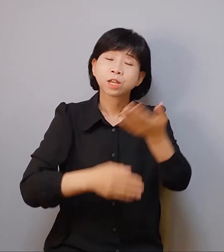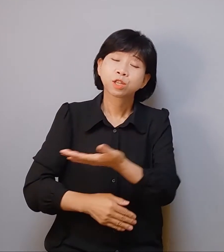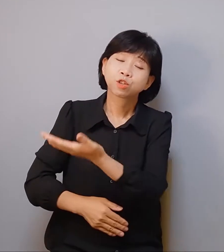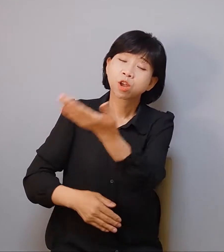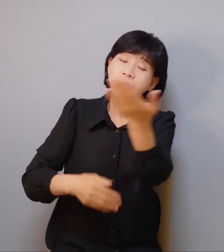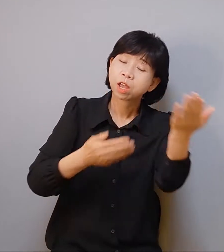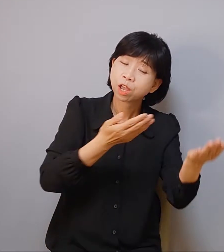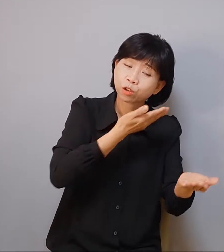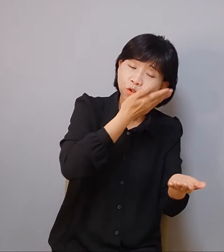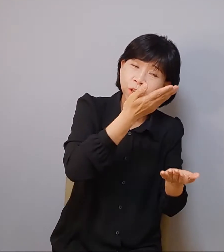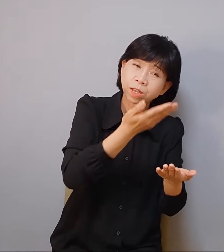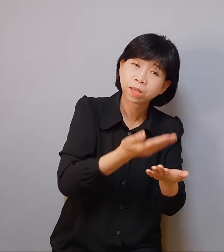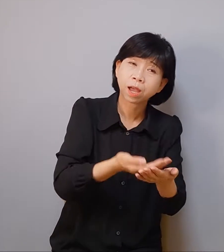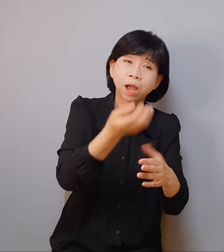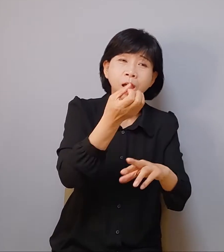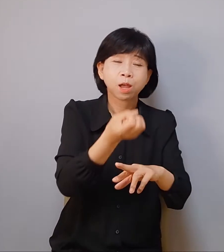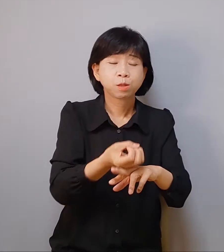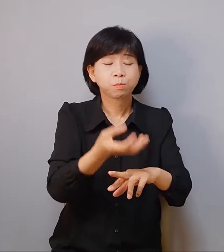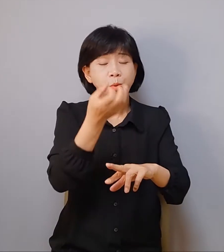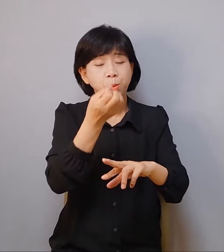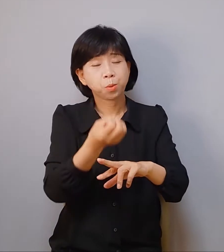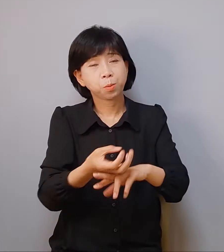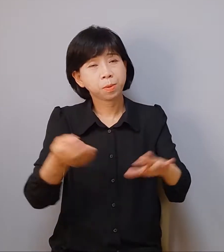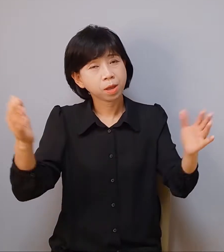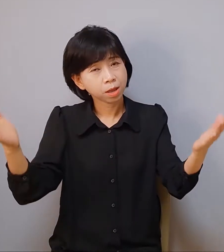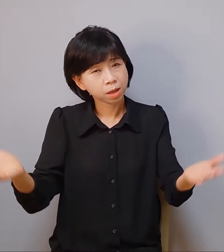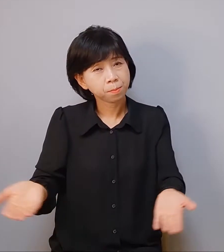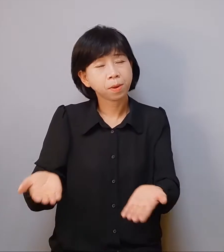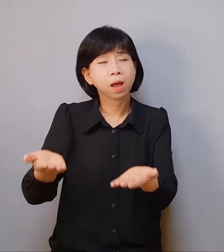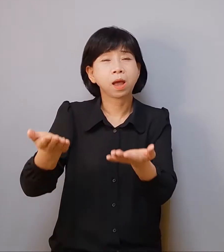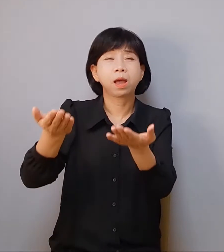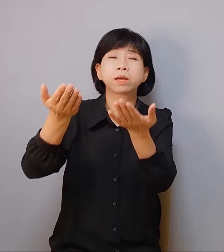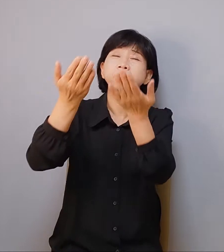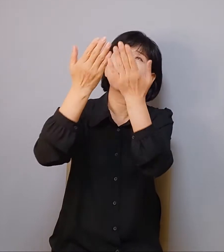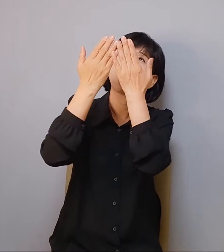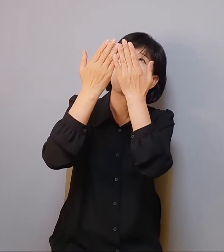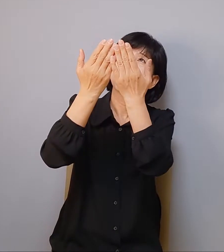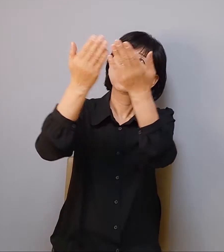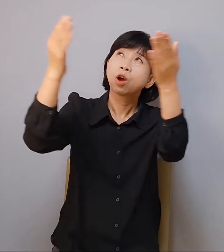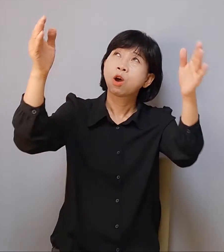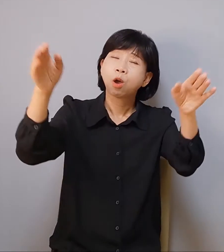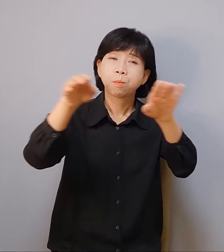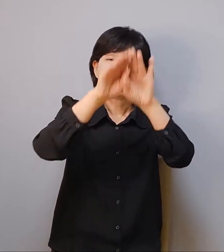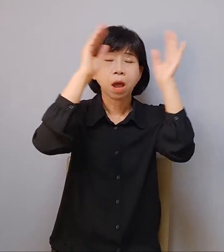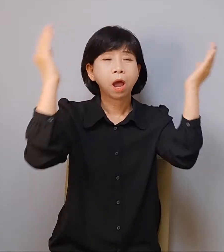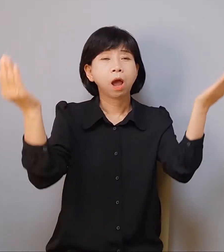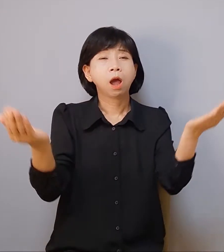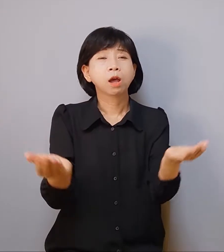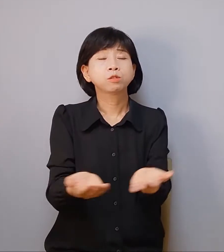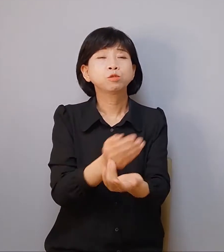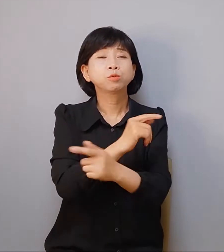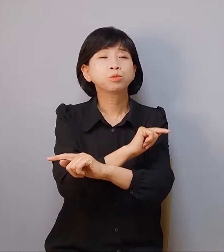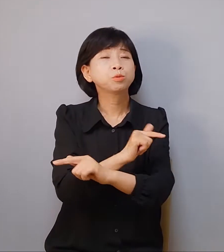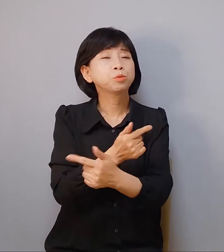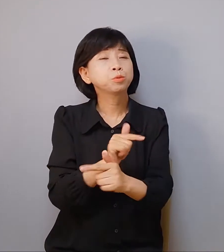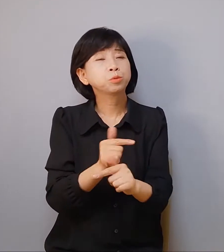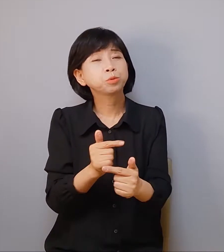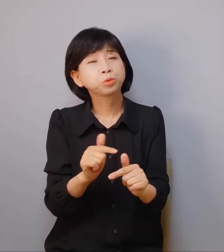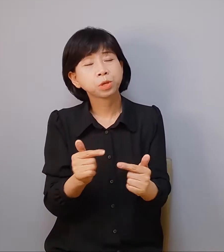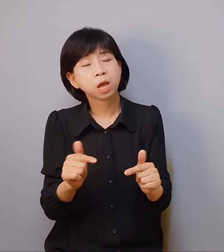찬양. 내 귀한 법에 바쳐서